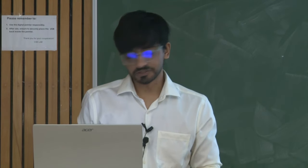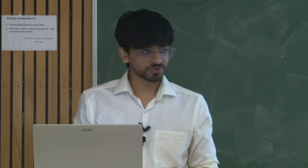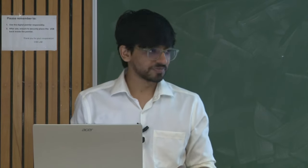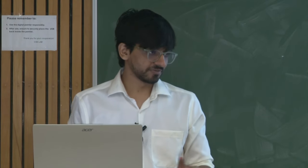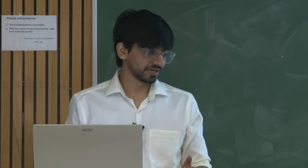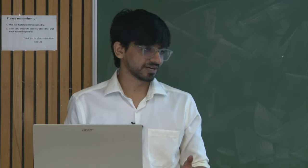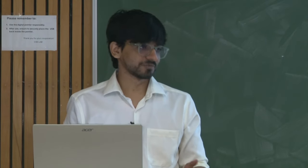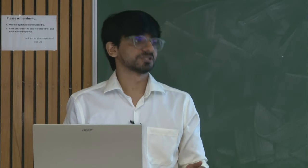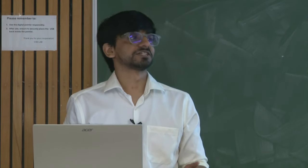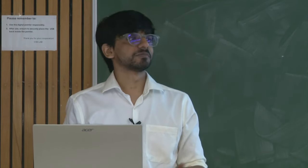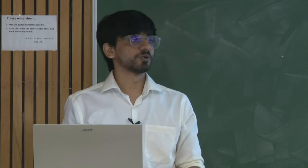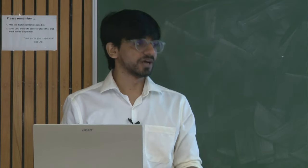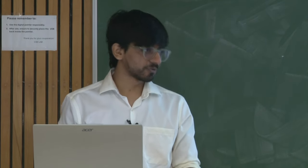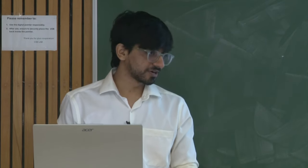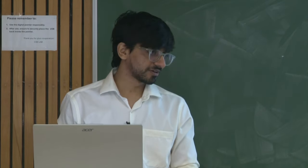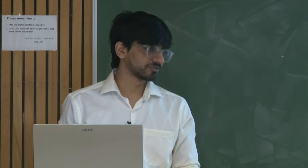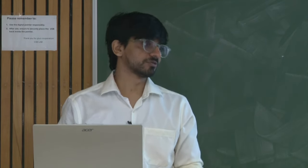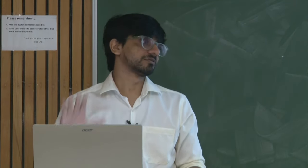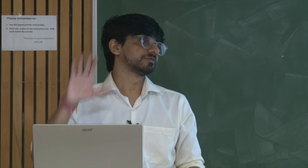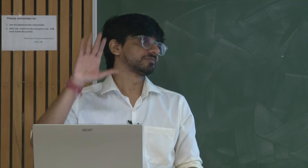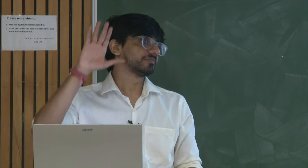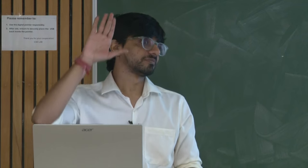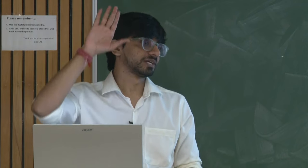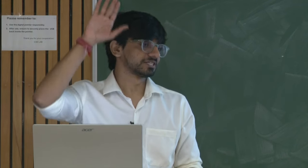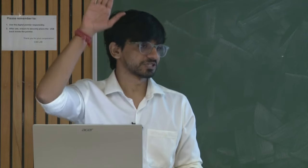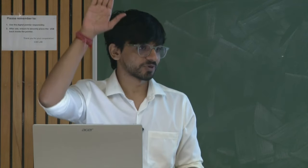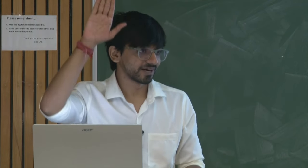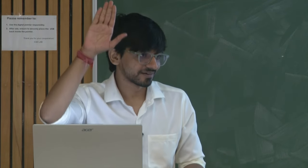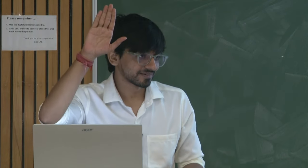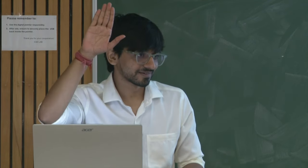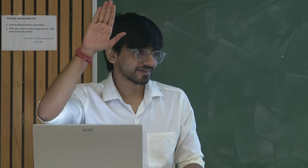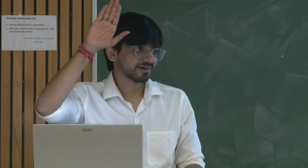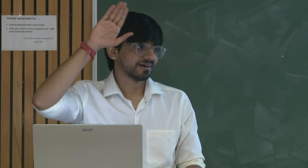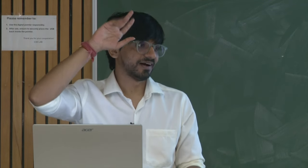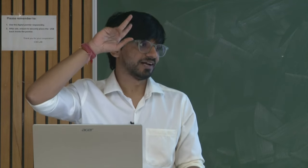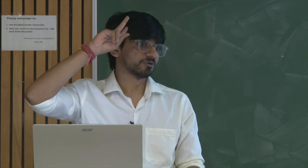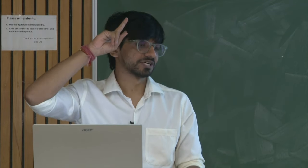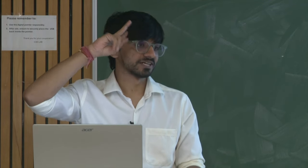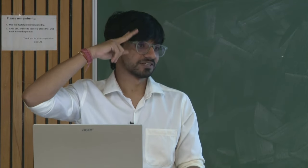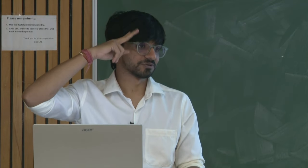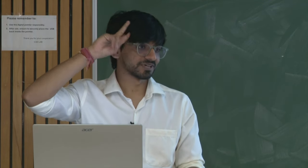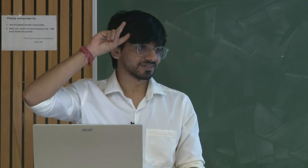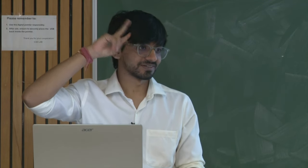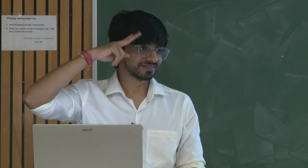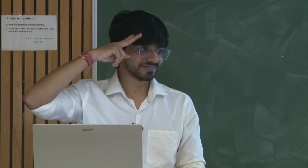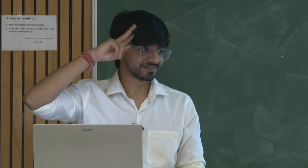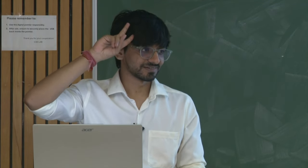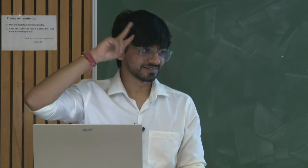ऑल्सो इन बिटवीन अगर आपको सेशन में कोई डाउट है तो प्लीज रेज योर हैंड. एंड डाउट का साइन ये होता है.